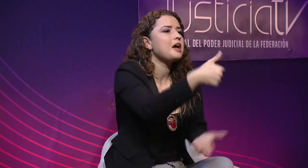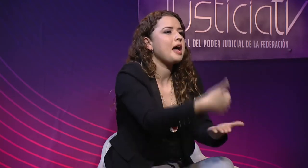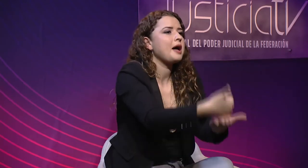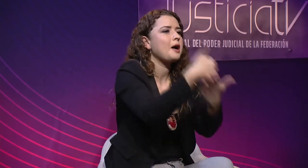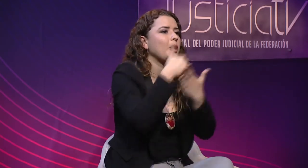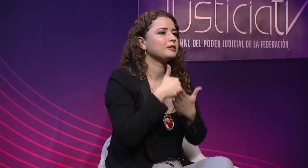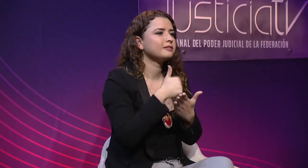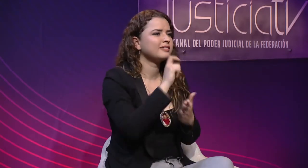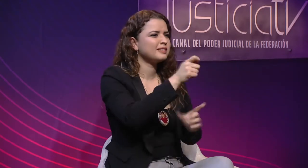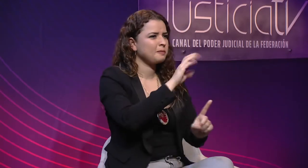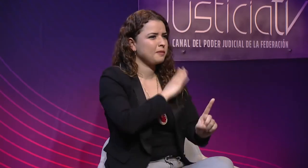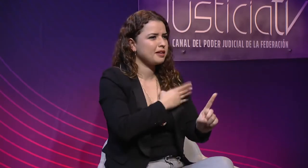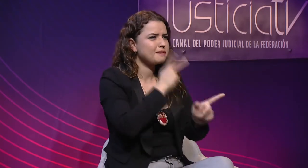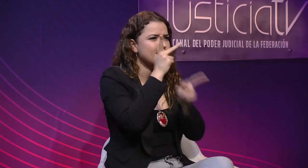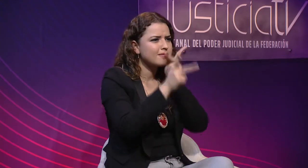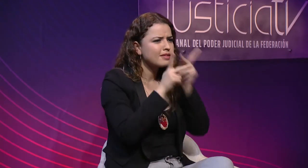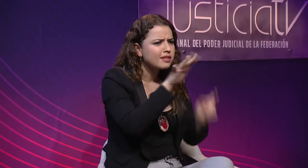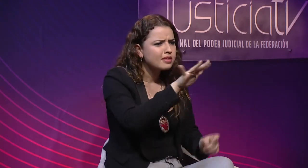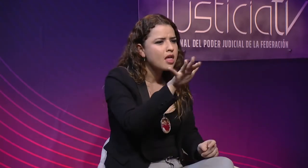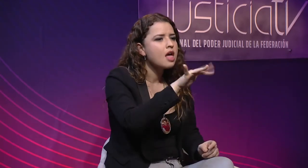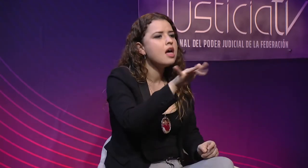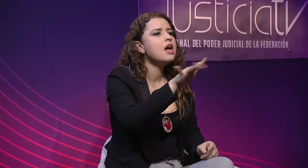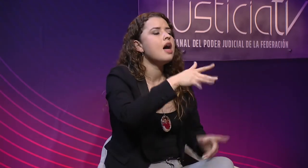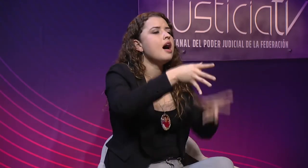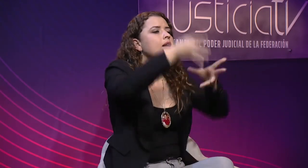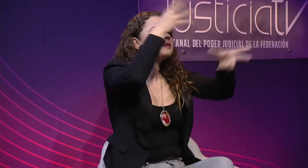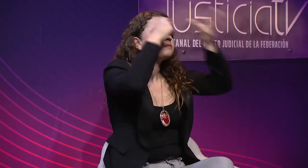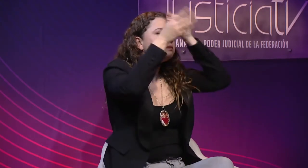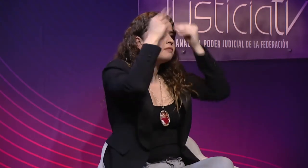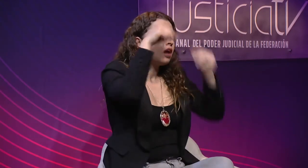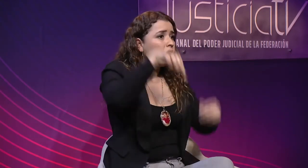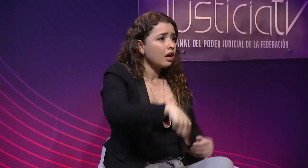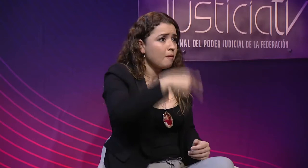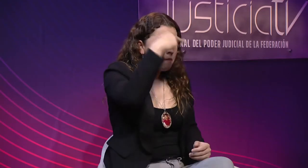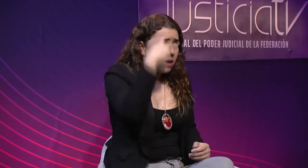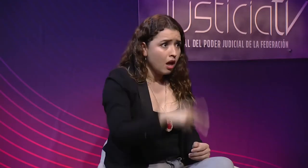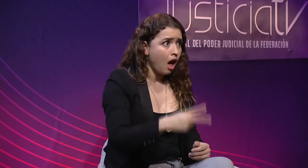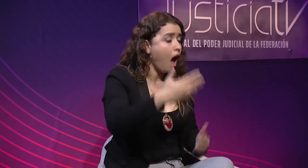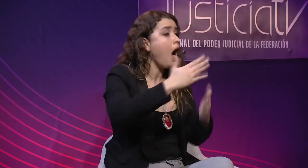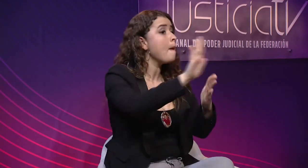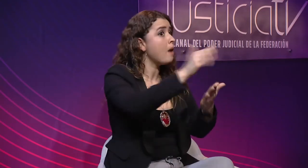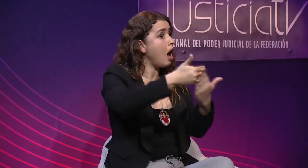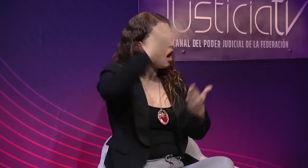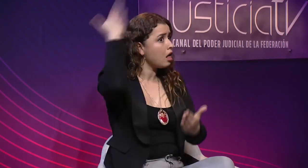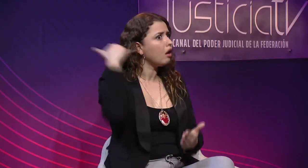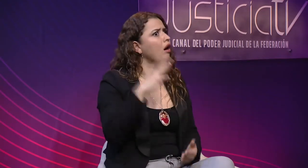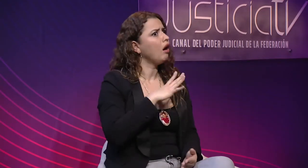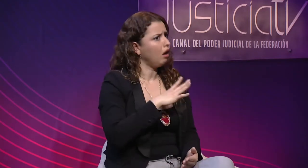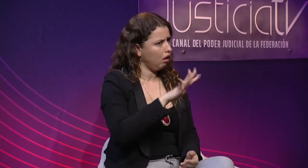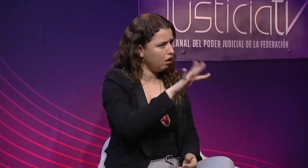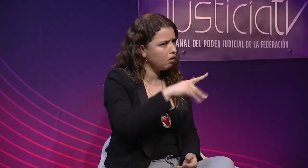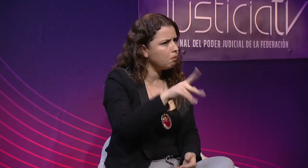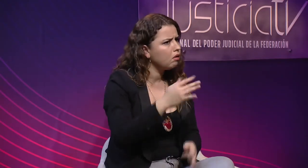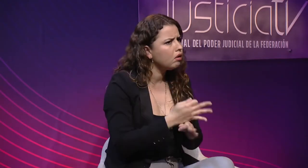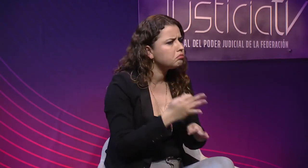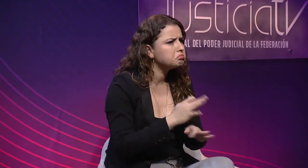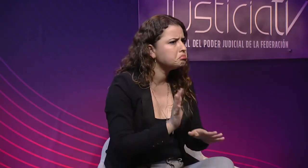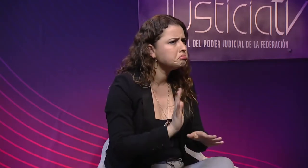subtitulaje accesible a todos, y eso ayudaría muchísimo, incluso para tener la información, pero también para aprender más español. Yo he visto, por ejemplo, en